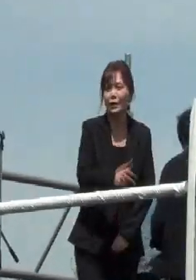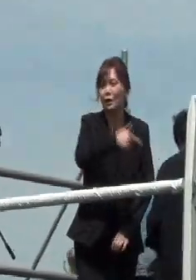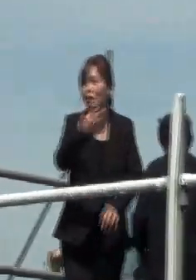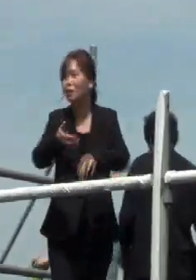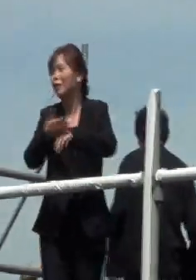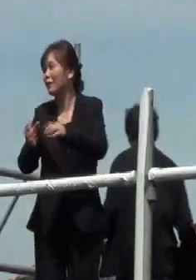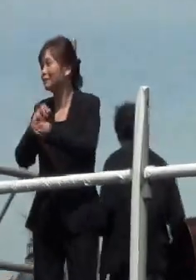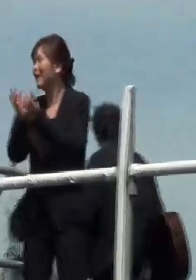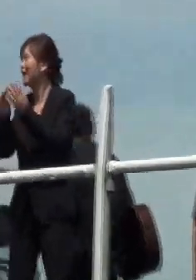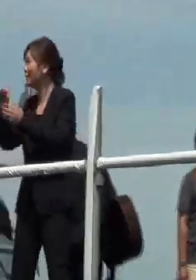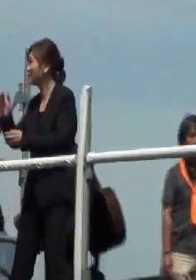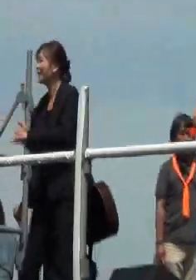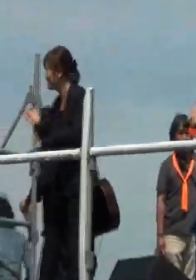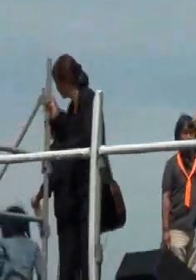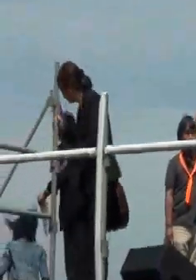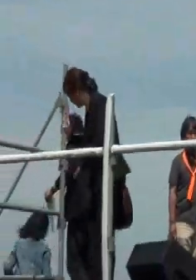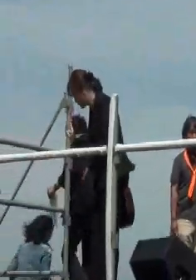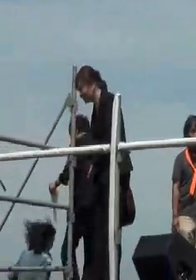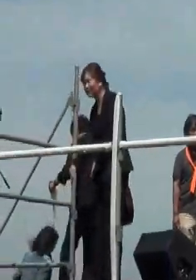花子さん、ありがとうございました。